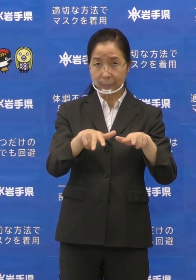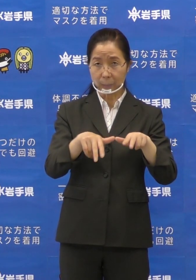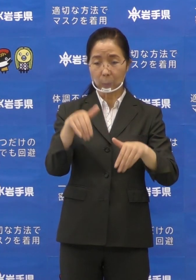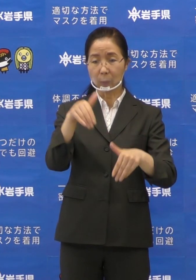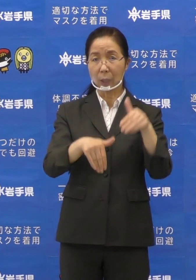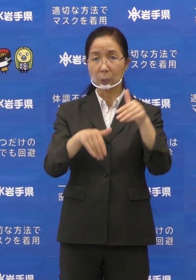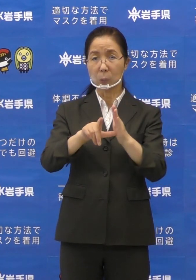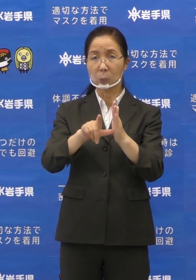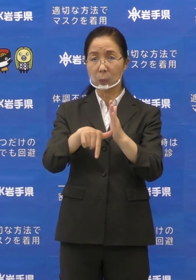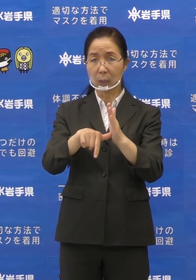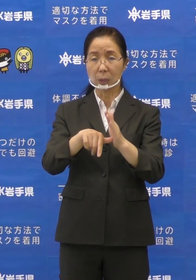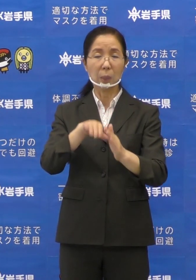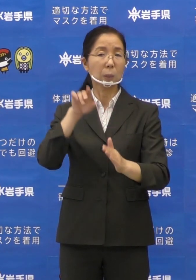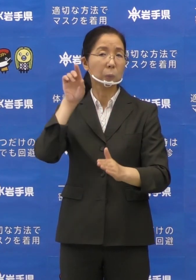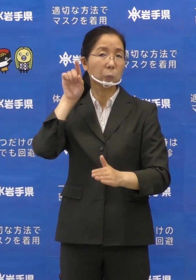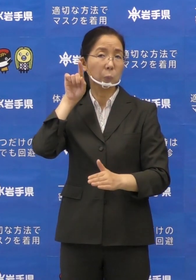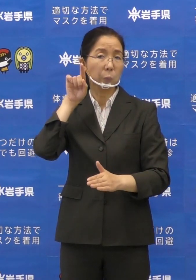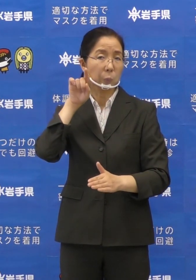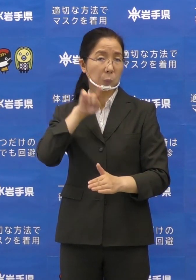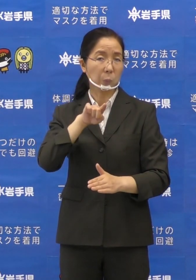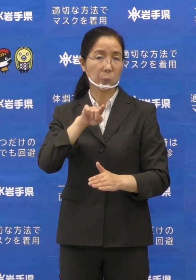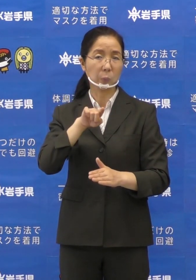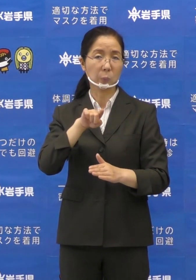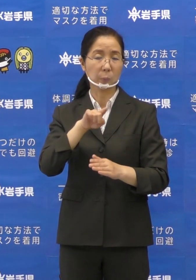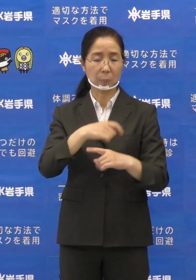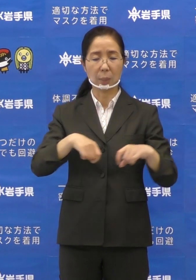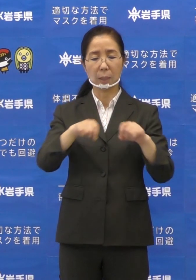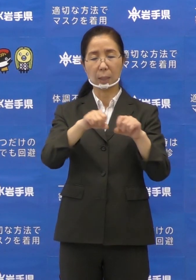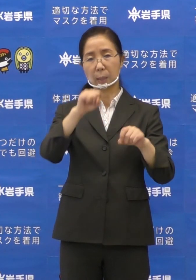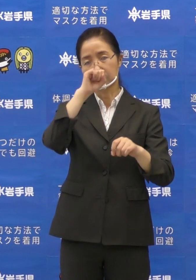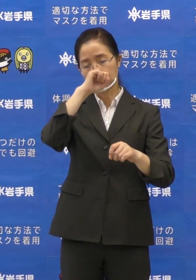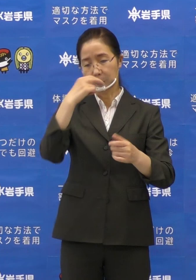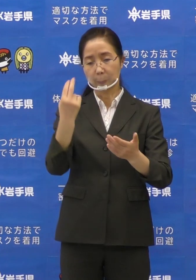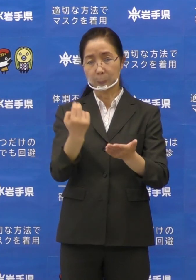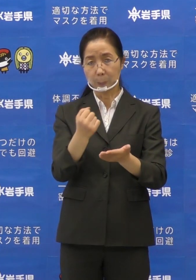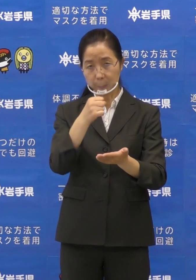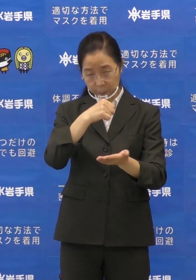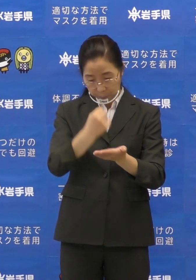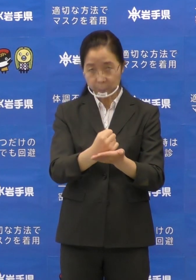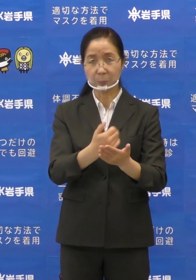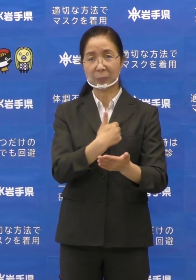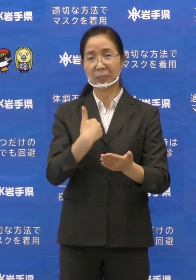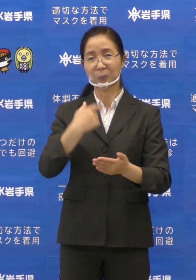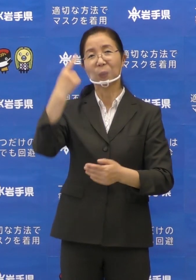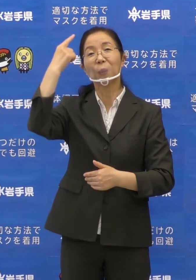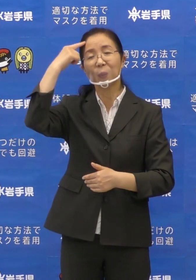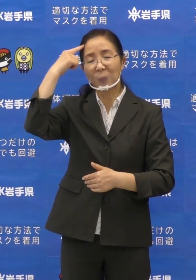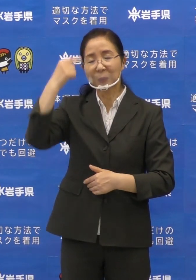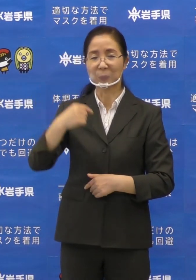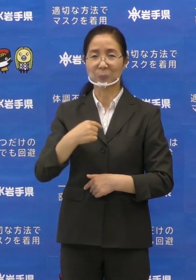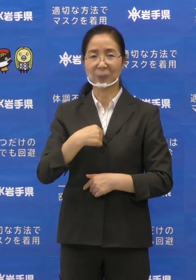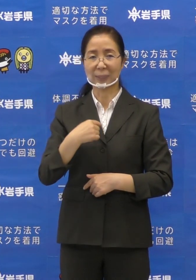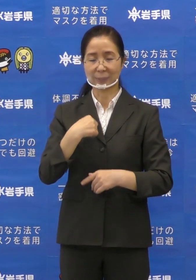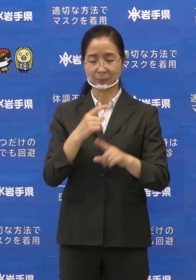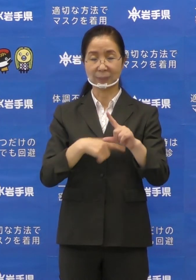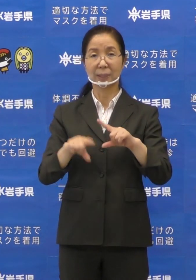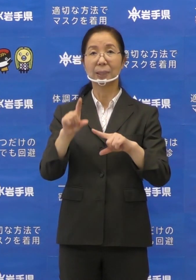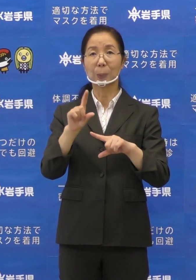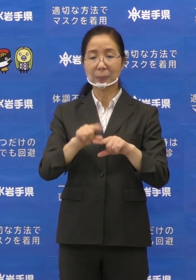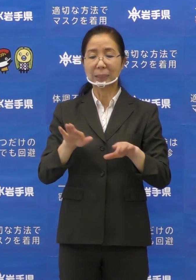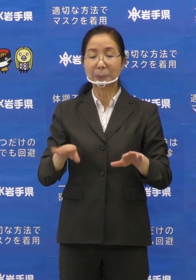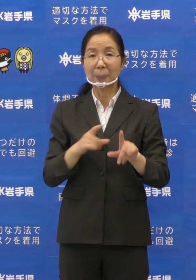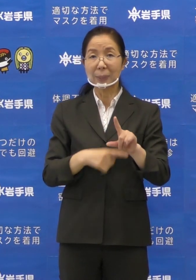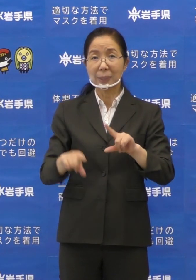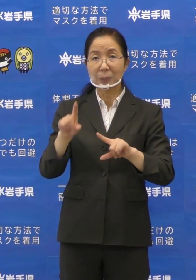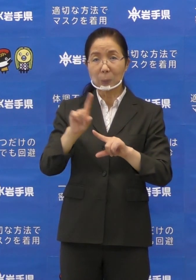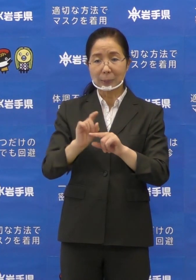こ うまく行われていってハッピーエンドになると思いますので、私はより今まで以